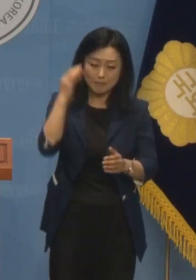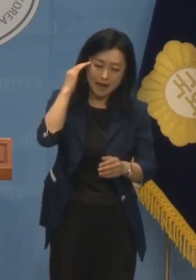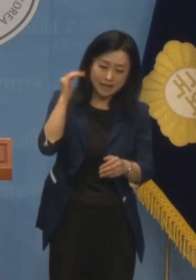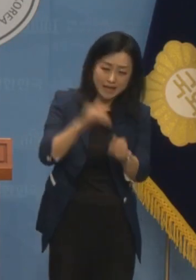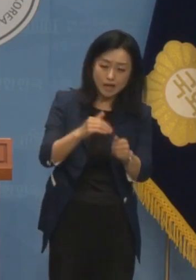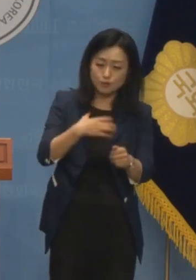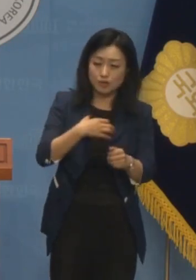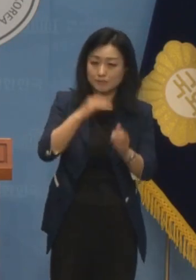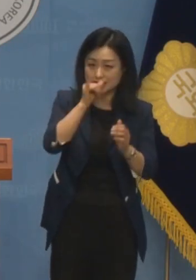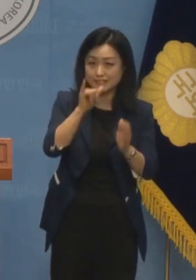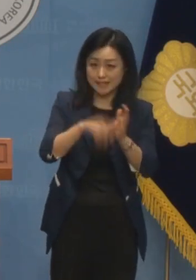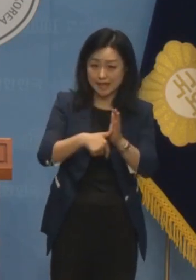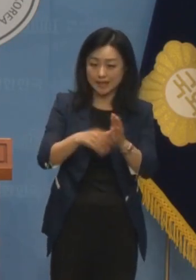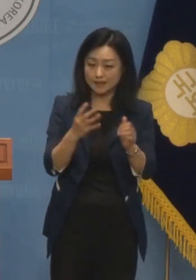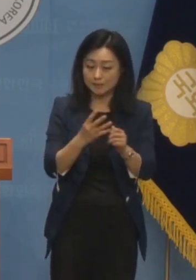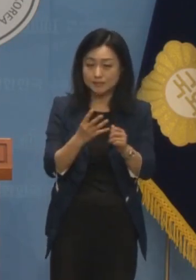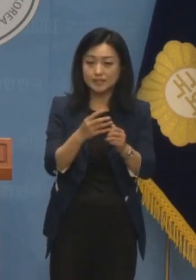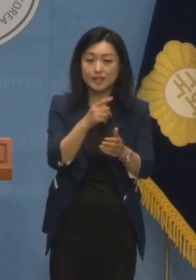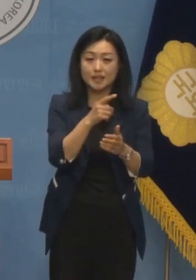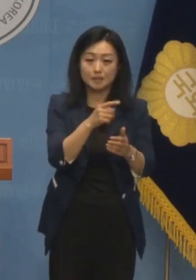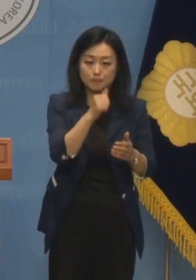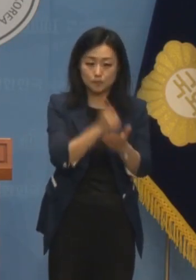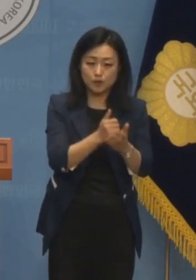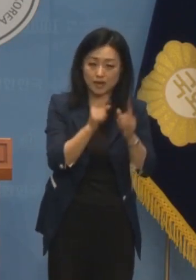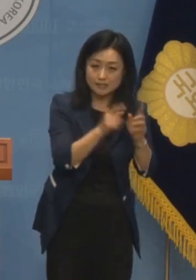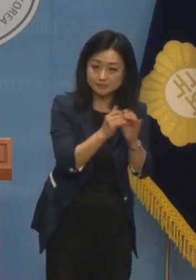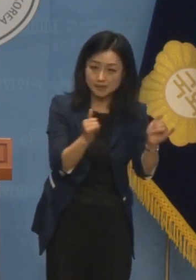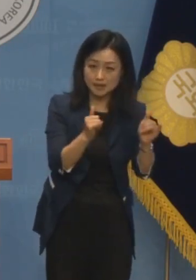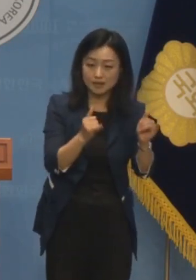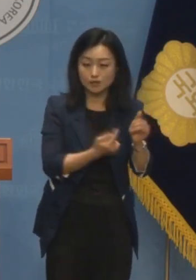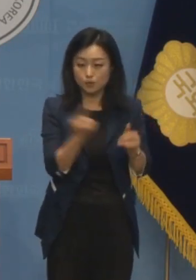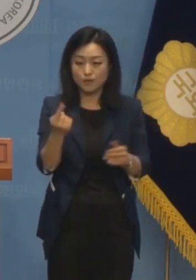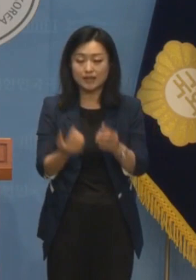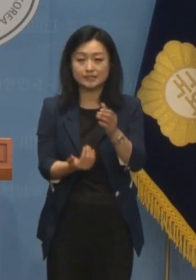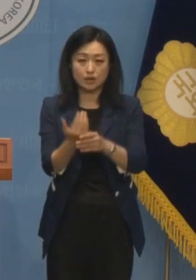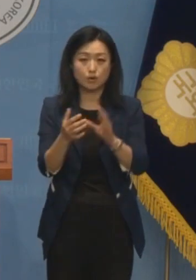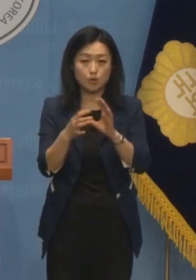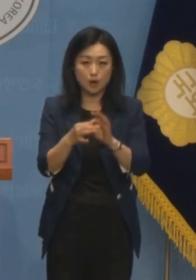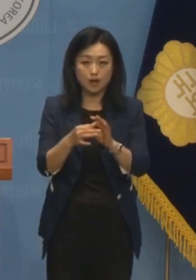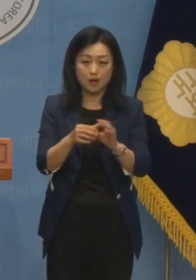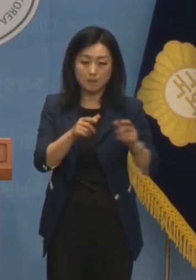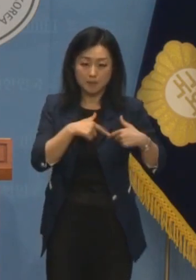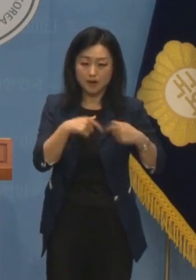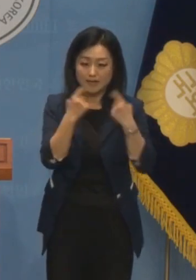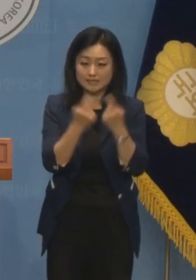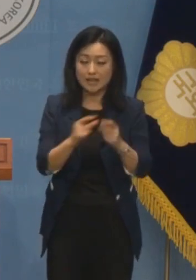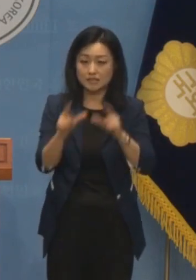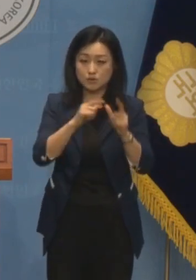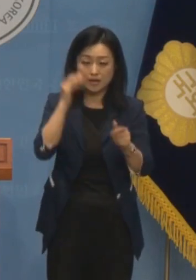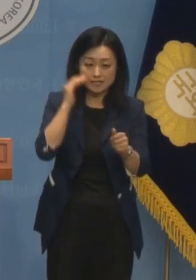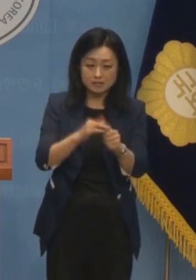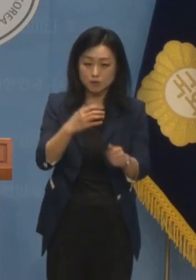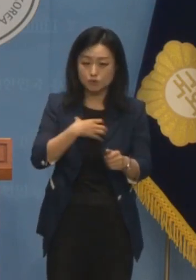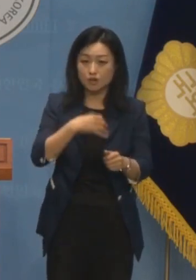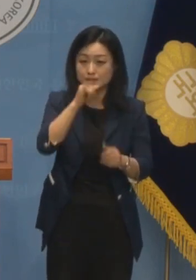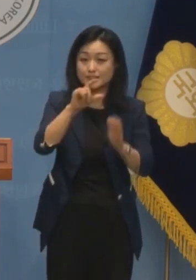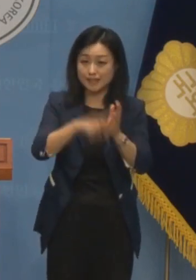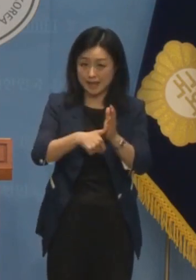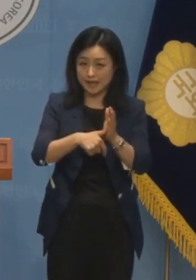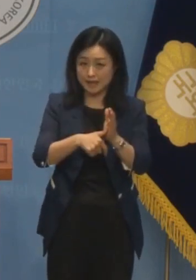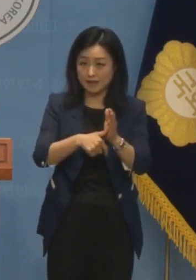경우. 넷째, 피의자, 피해자 또는 그 밖의 사건 관계인의 명예나 사생활을 침해할 우려가 있는